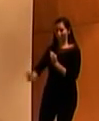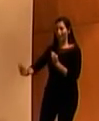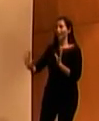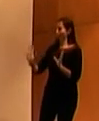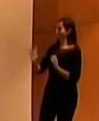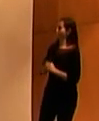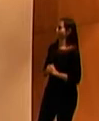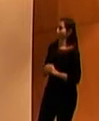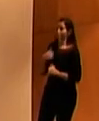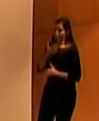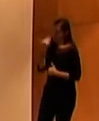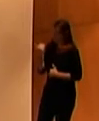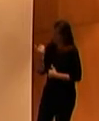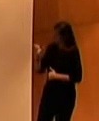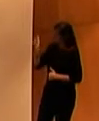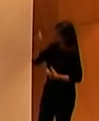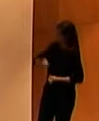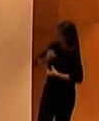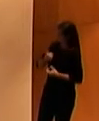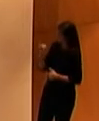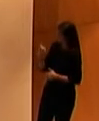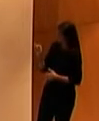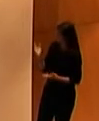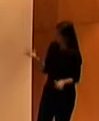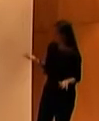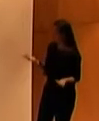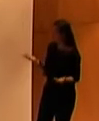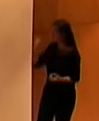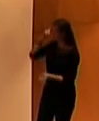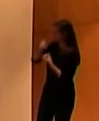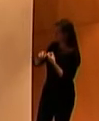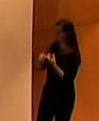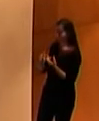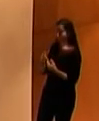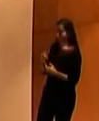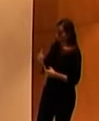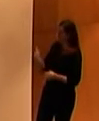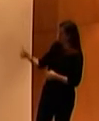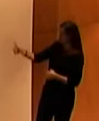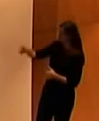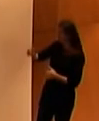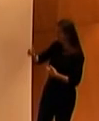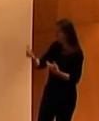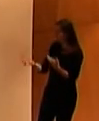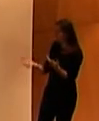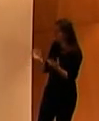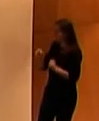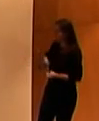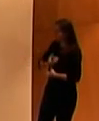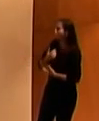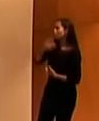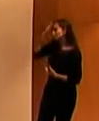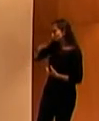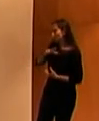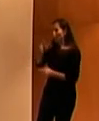Bon, bah, alors je ne sais pas qui veut commencer. L'idée, c'est que chacun puisse. Je sais que certains d'entre vous ont fait des comptes rendus,